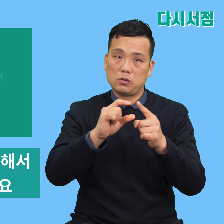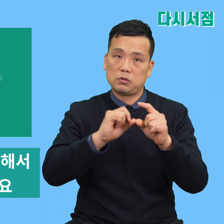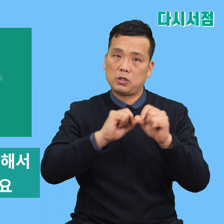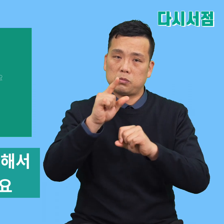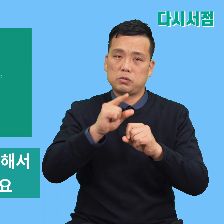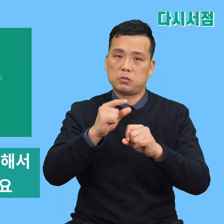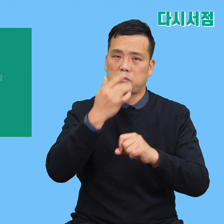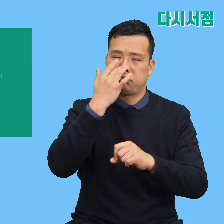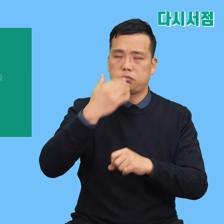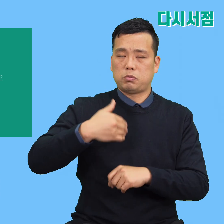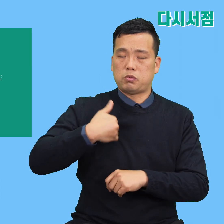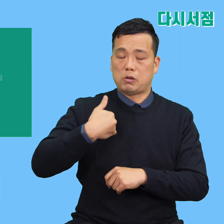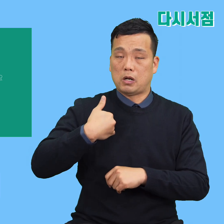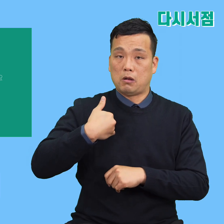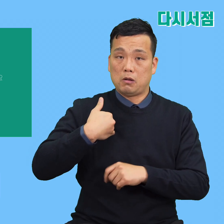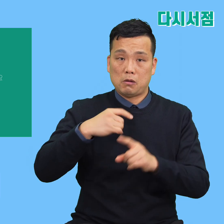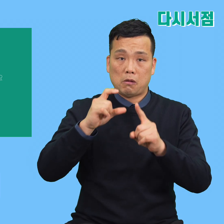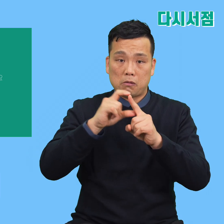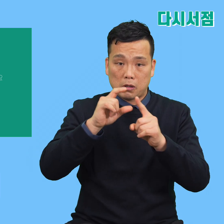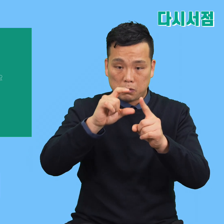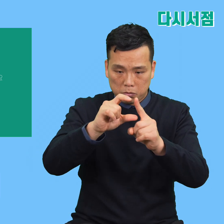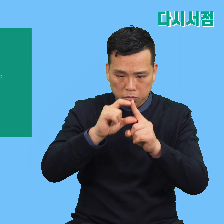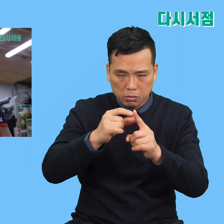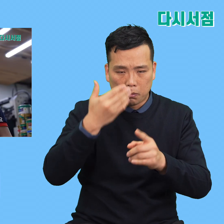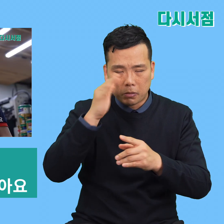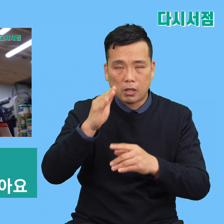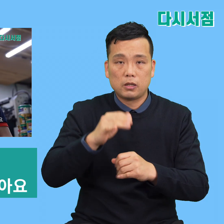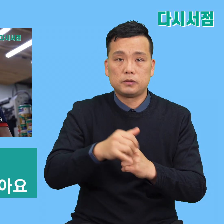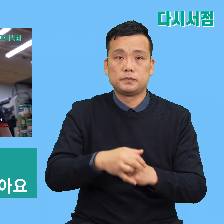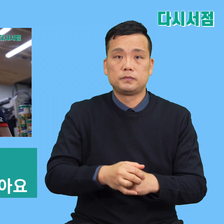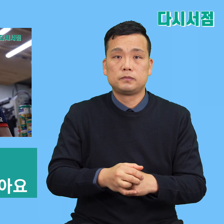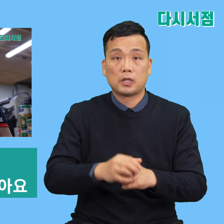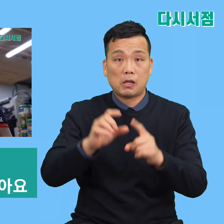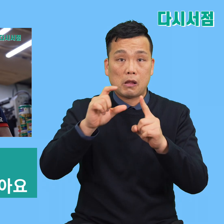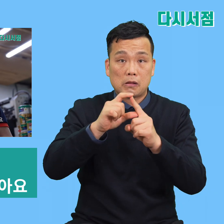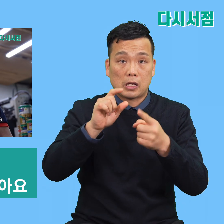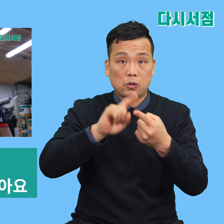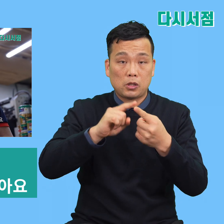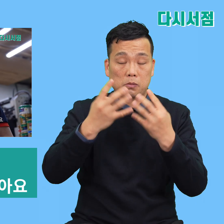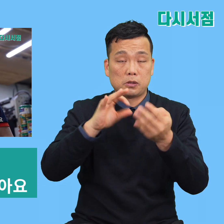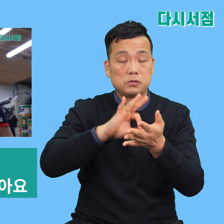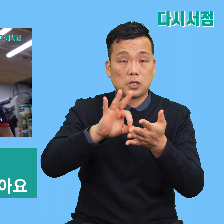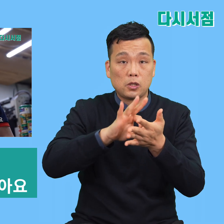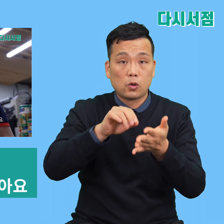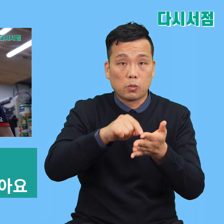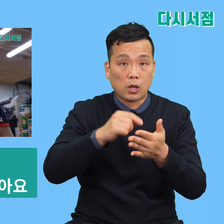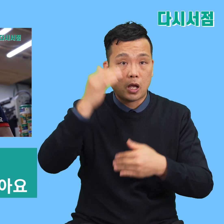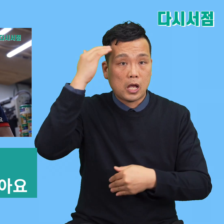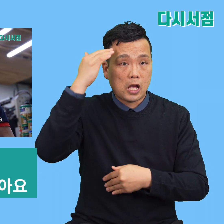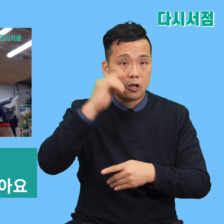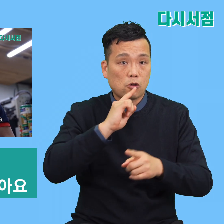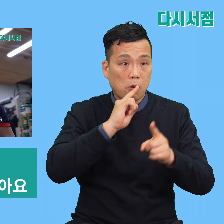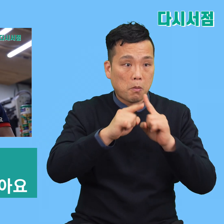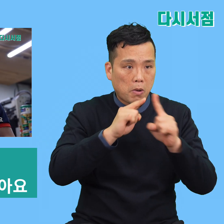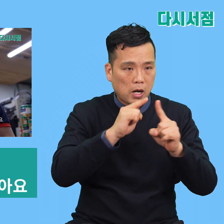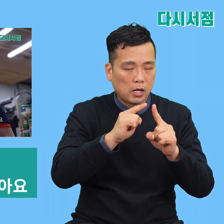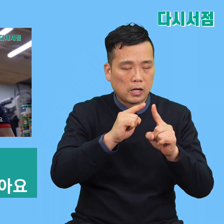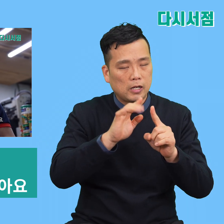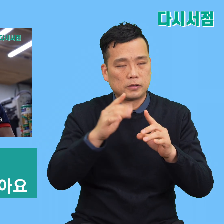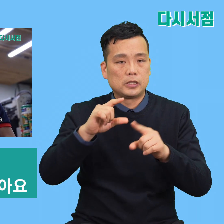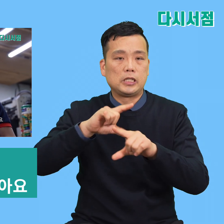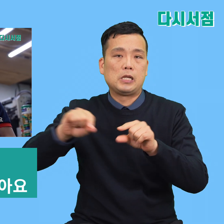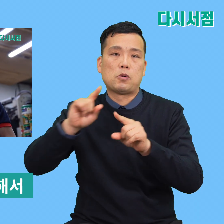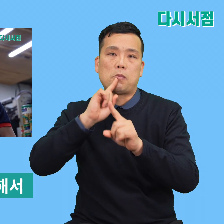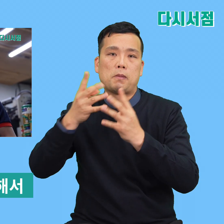경우가 많아요. 용어들도 생소하고요. 용어 기준은 거의 일본 잔재물이